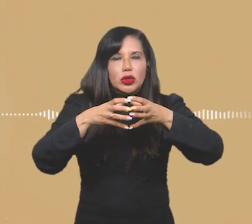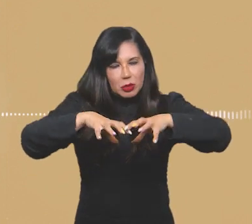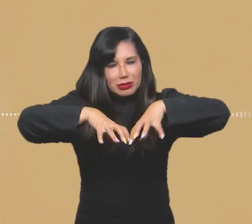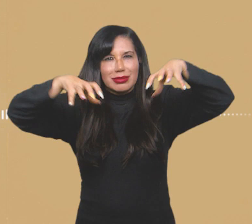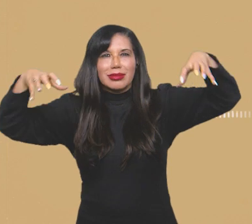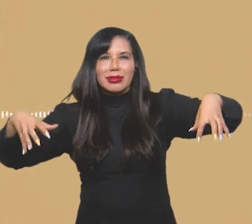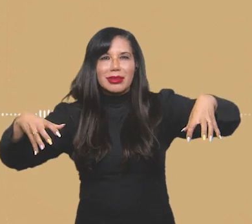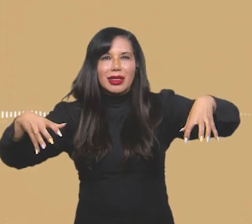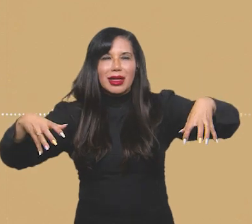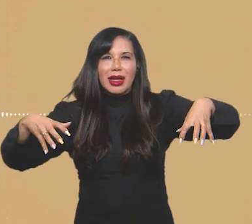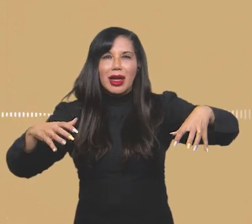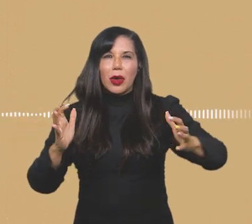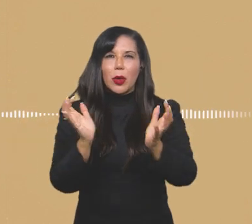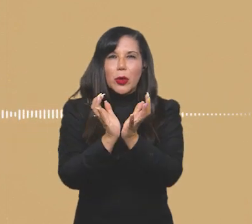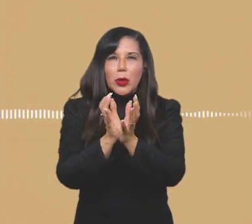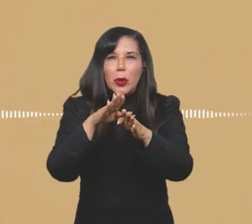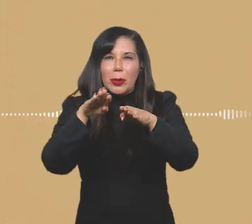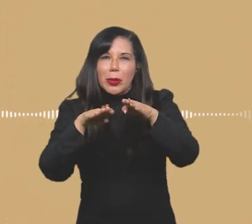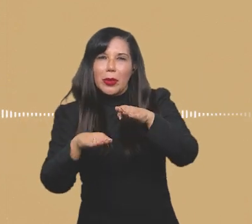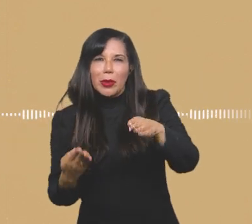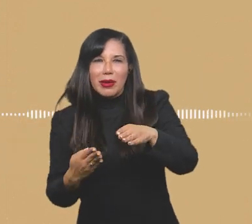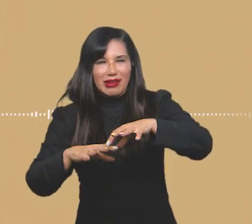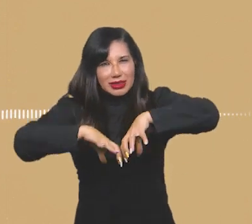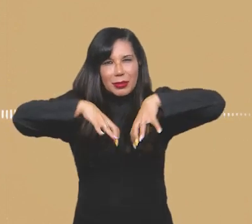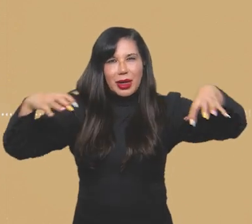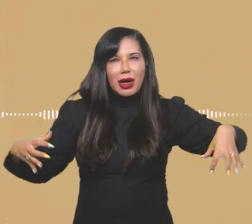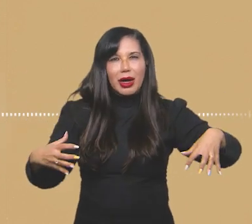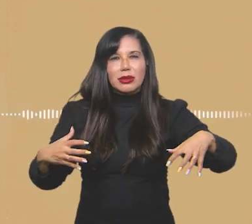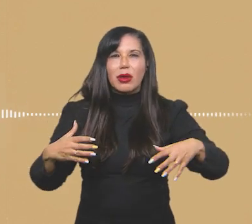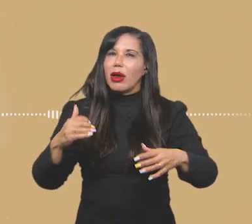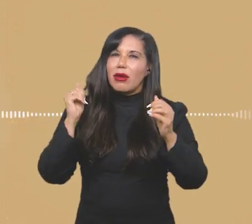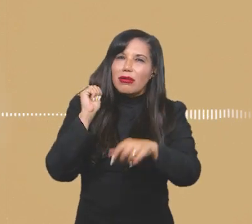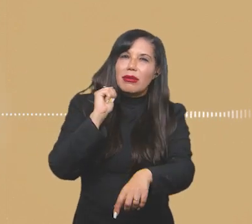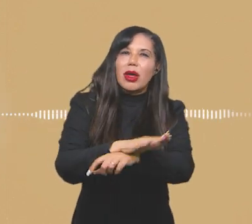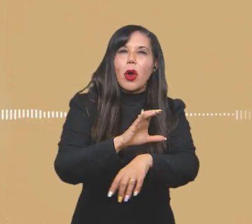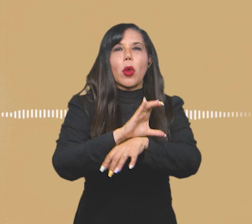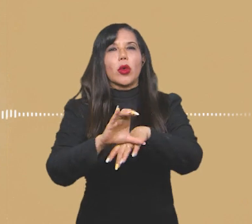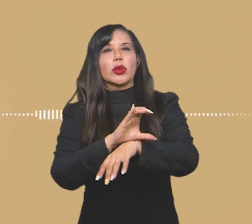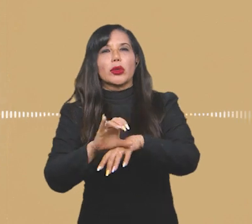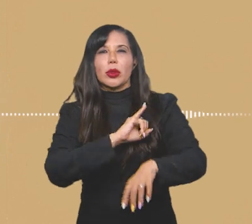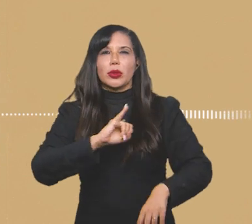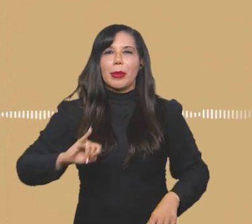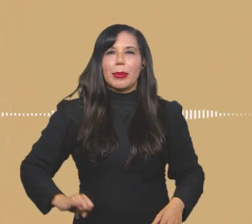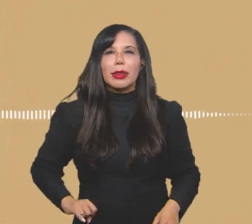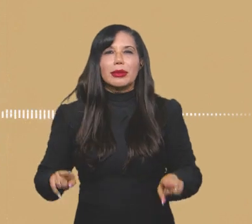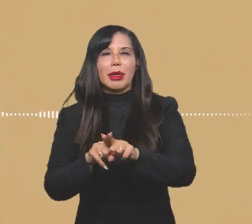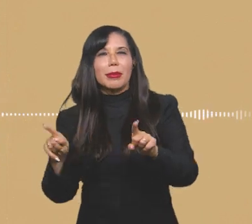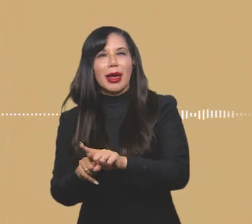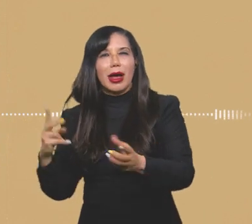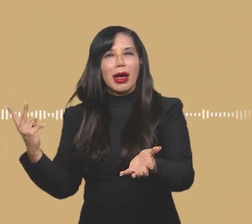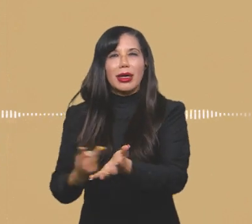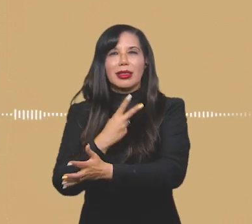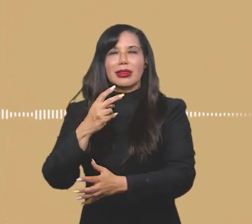classes fere de morte a Constituição do Império. E no pélago de intrigas intermináveis,